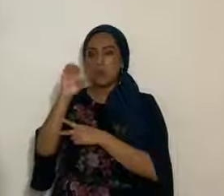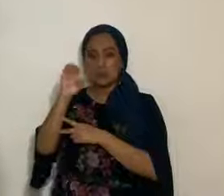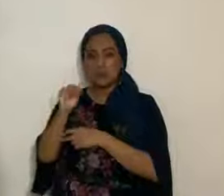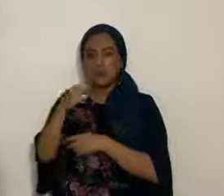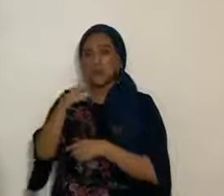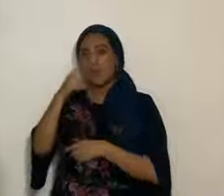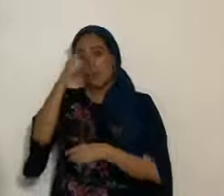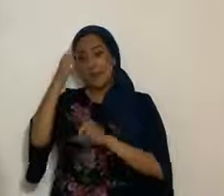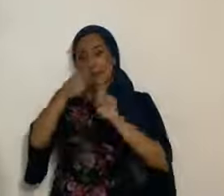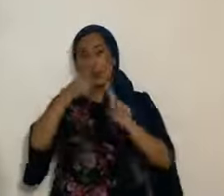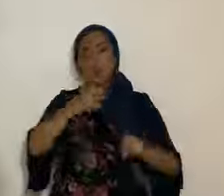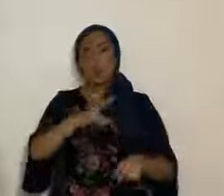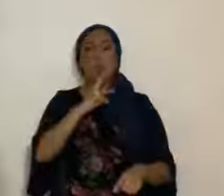de las aguas lo saqué.